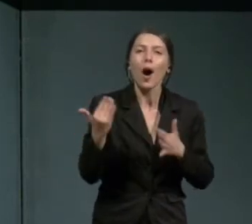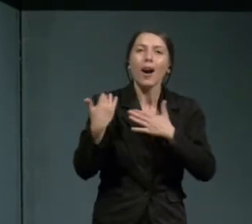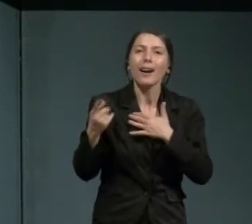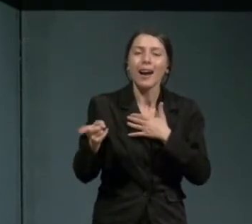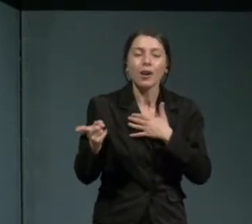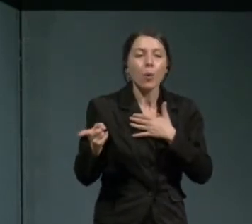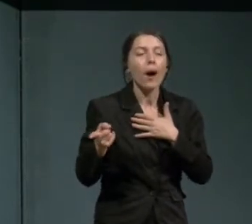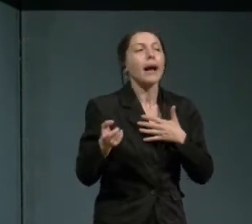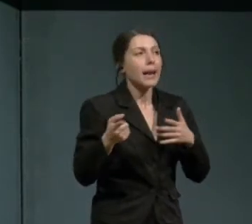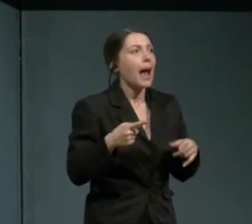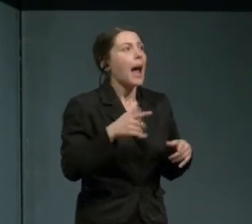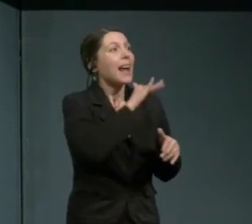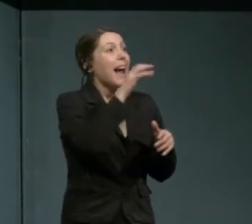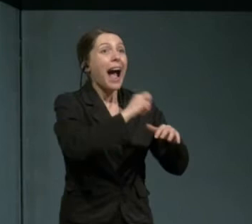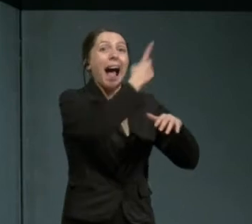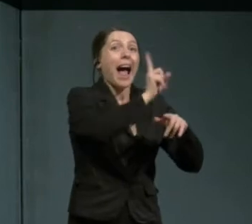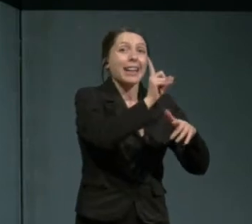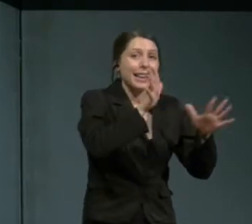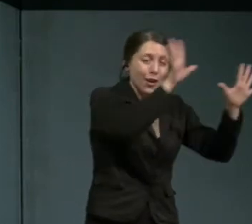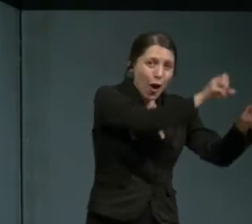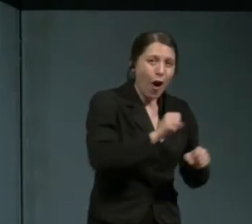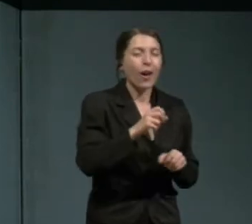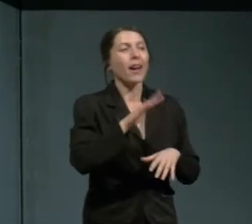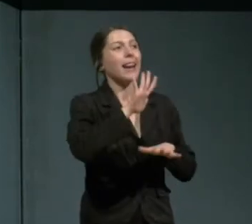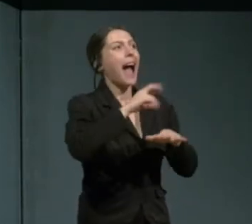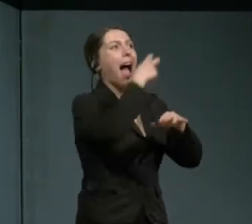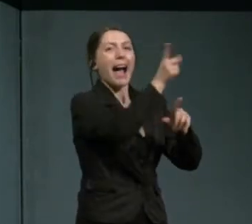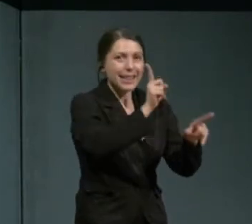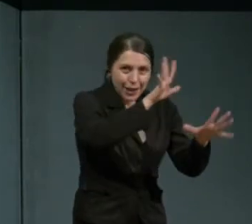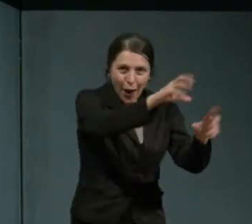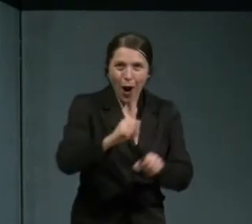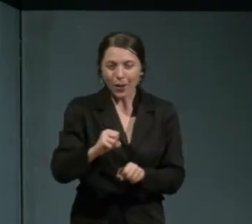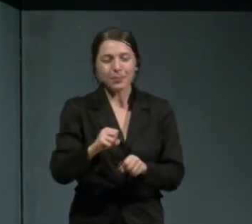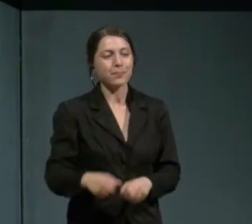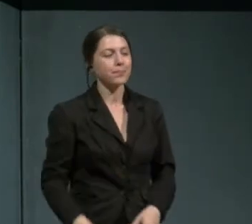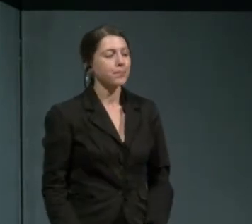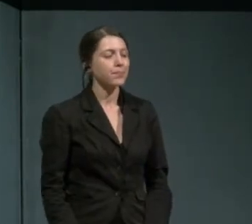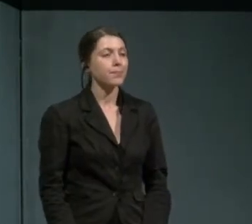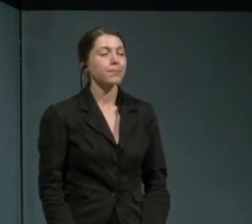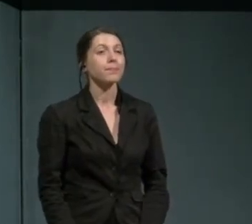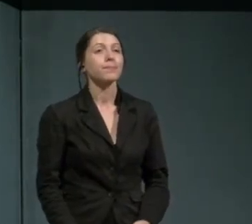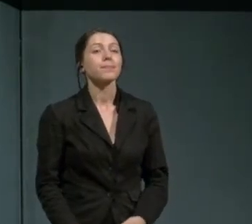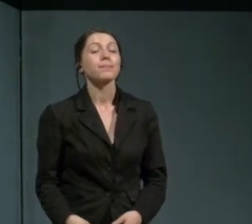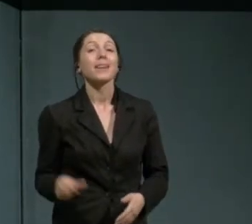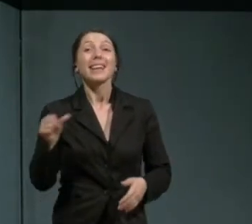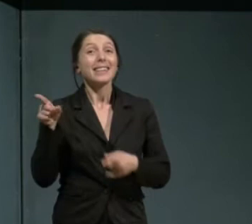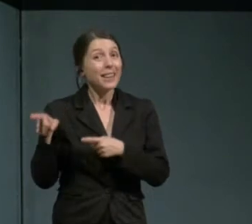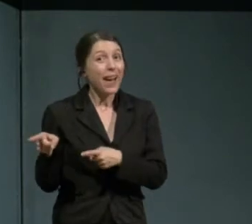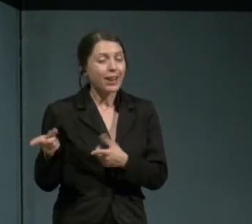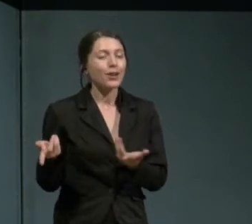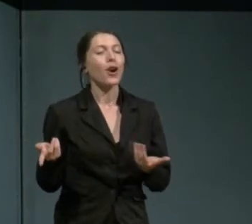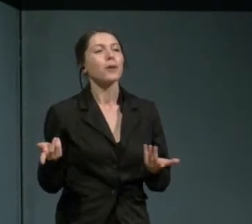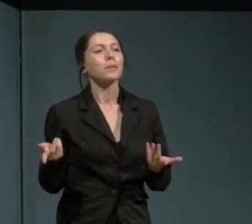che i ragazzi non non si tuffino e lui se vesco